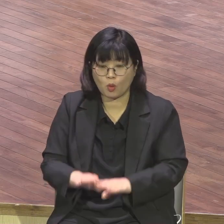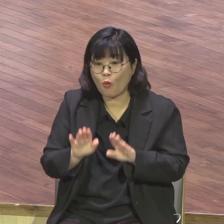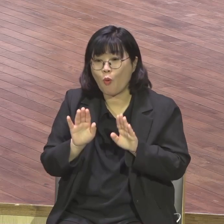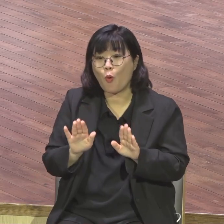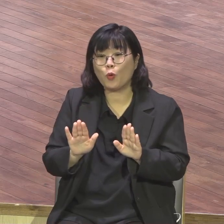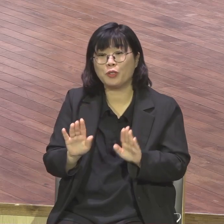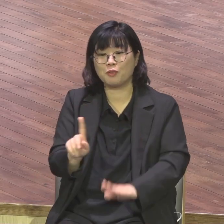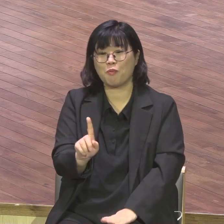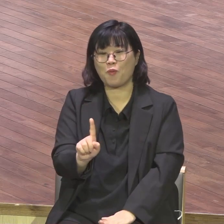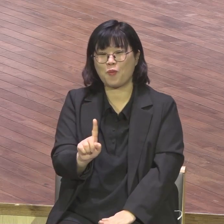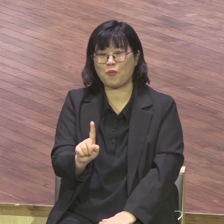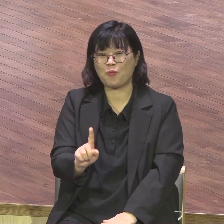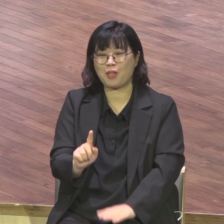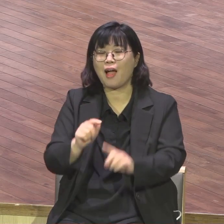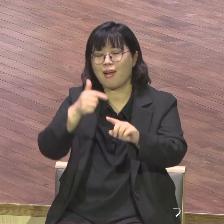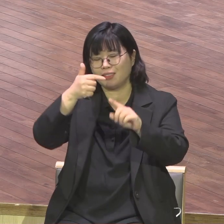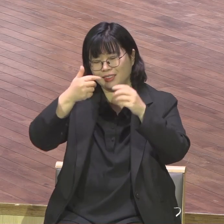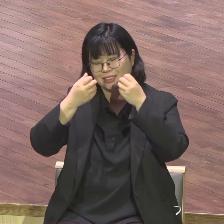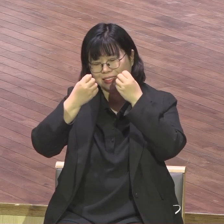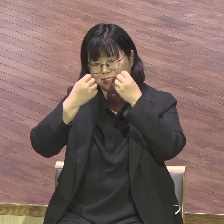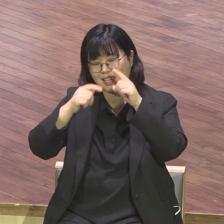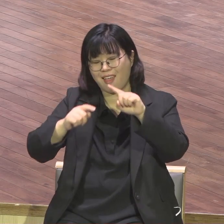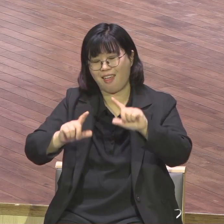고유의 명절, 오늘이 설날입니다.